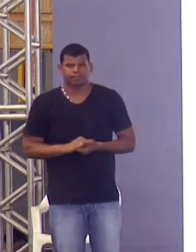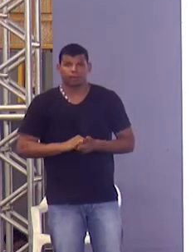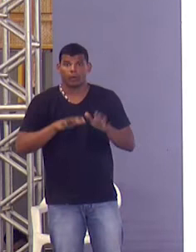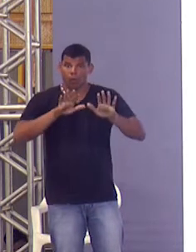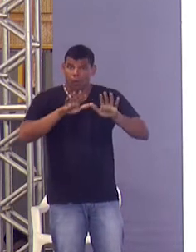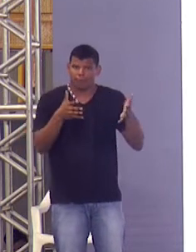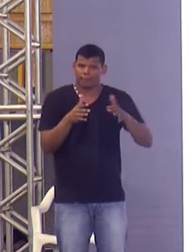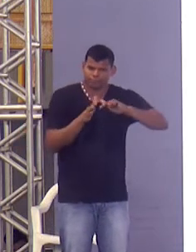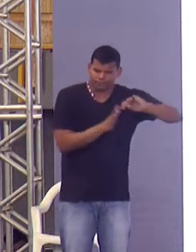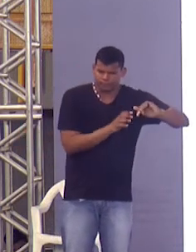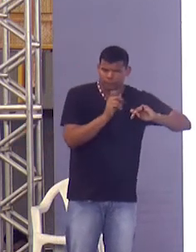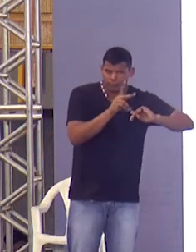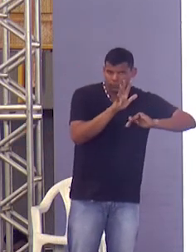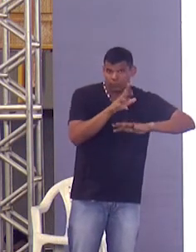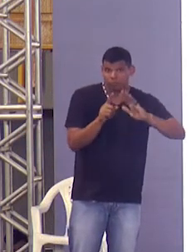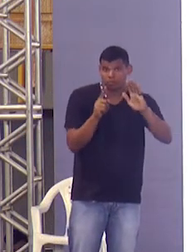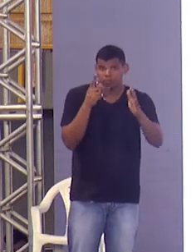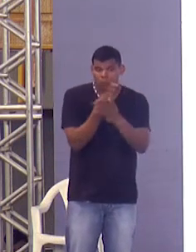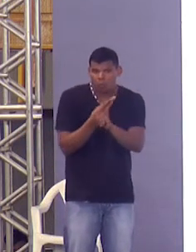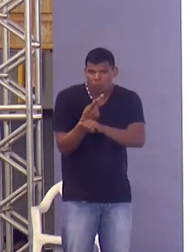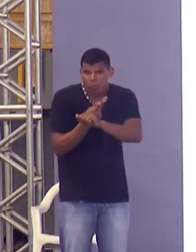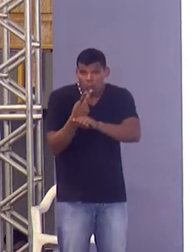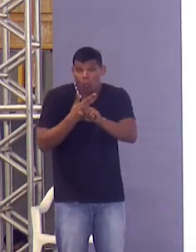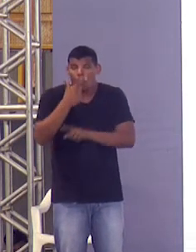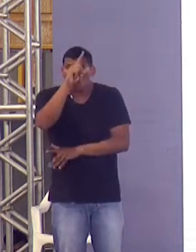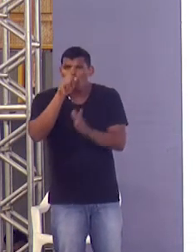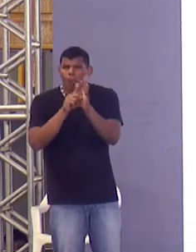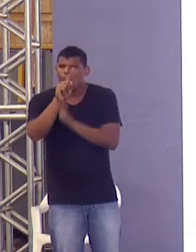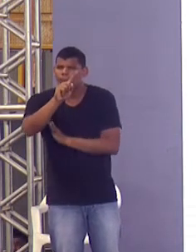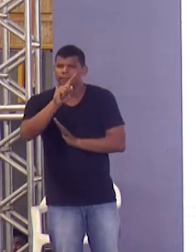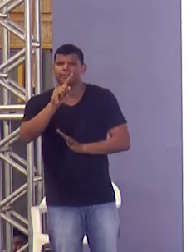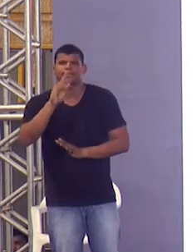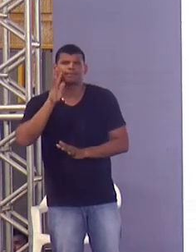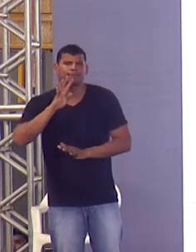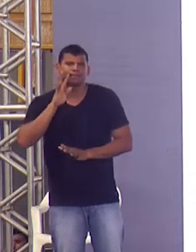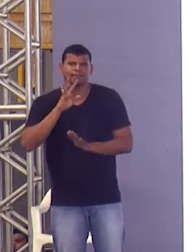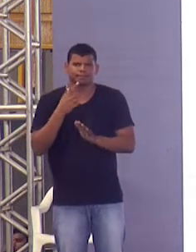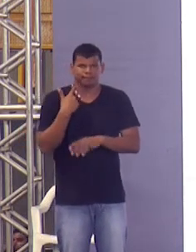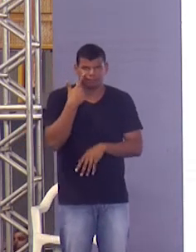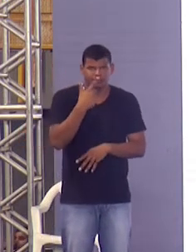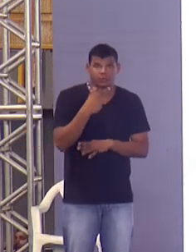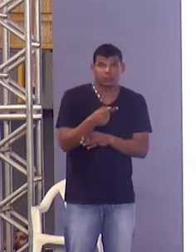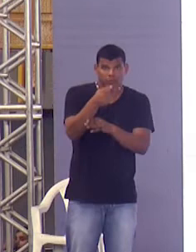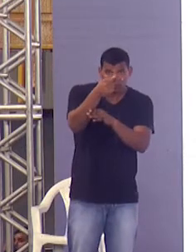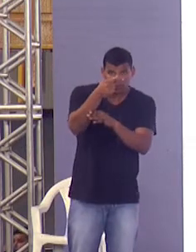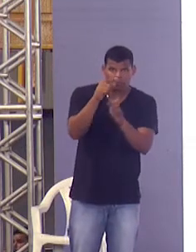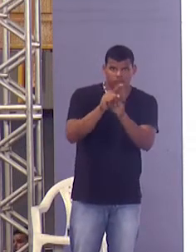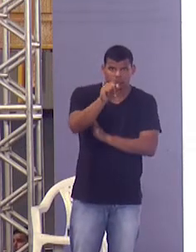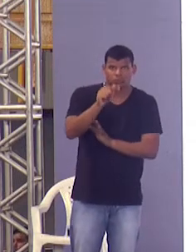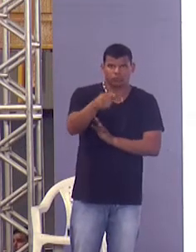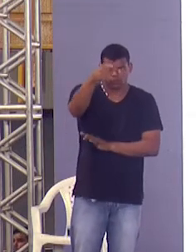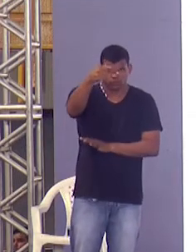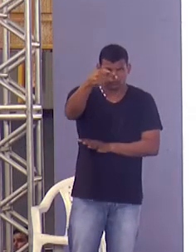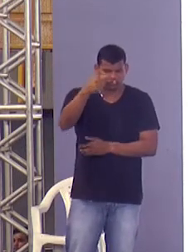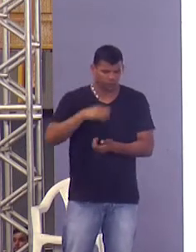legal. Deixa eu ver aqui. Problema de número 7.